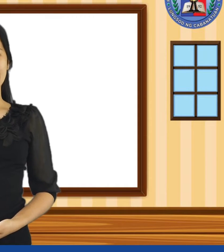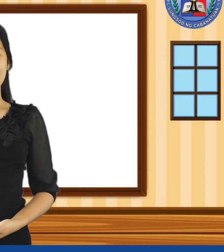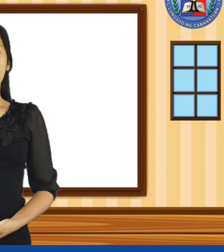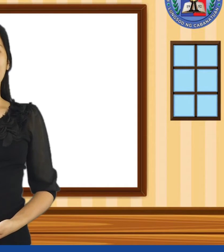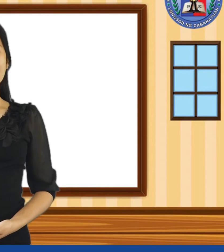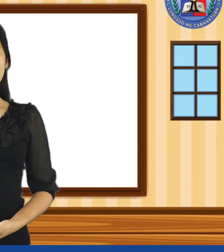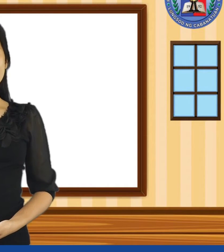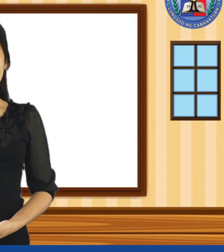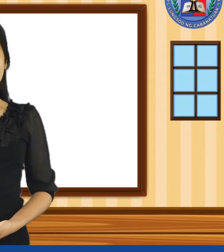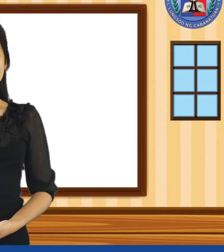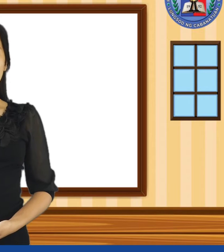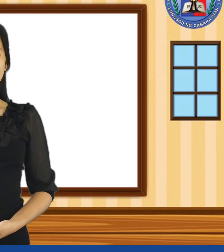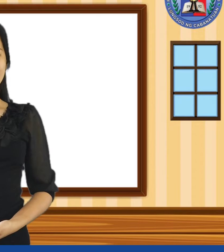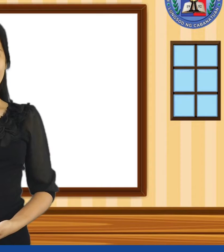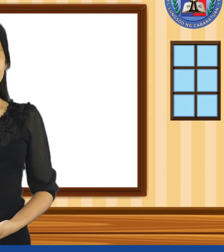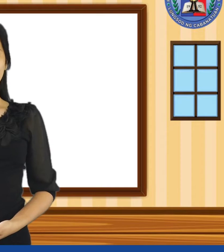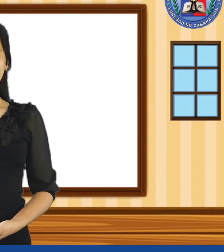batang may kapansanan sa pandinig.